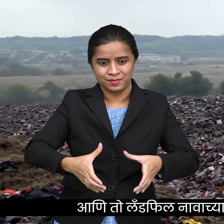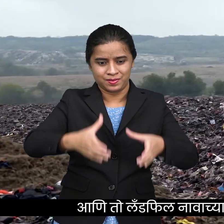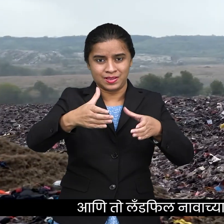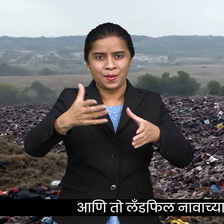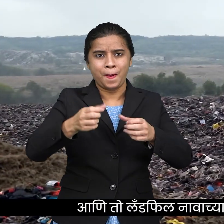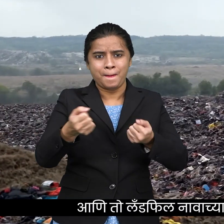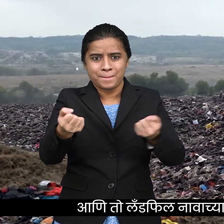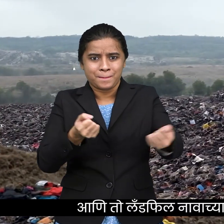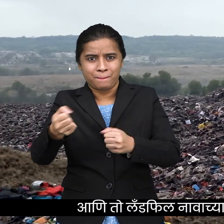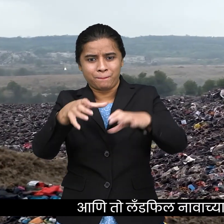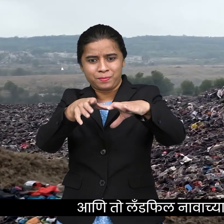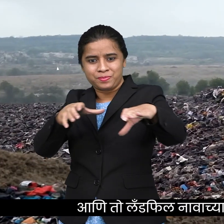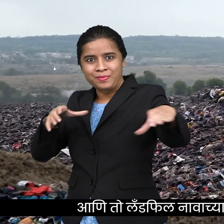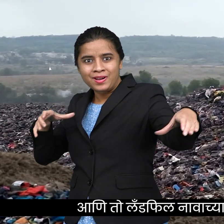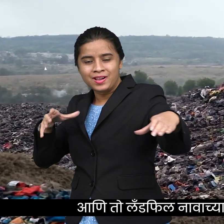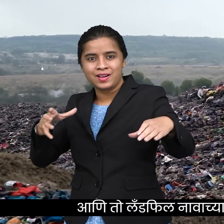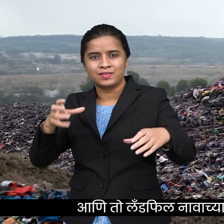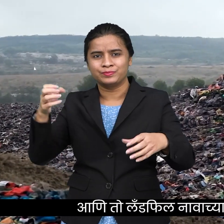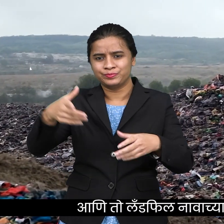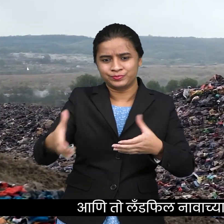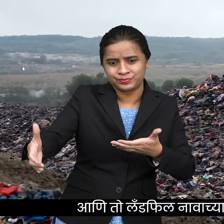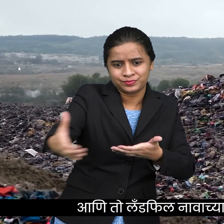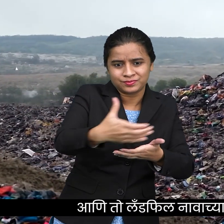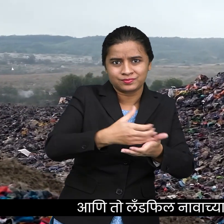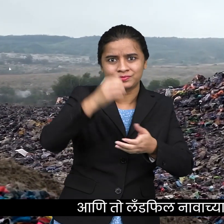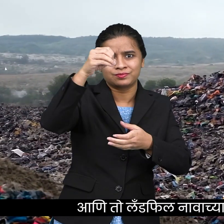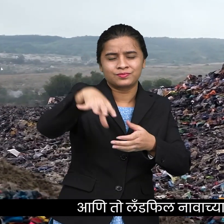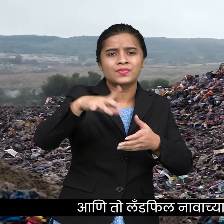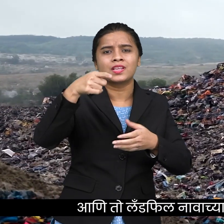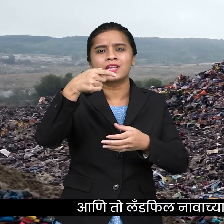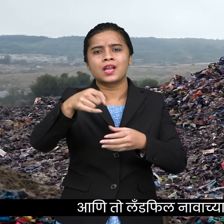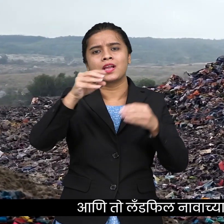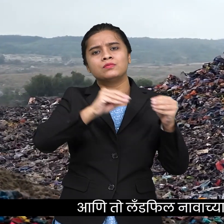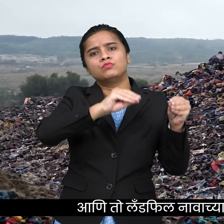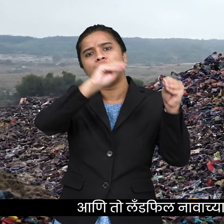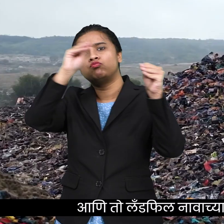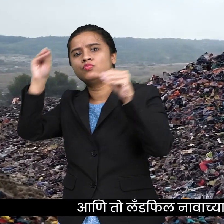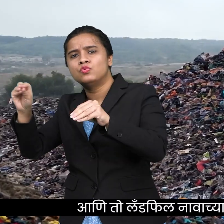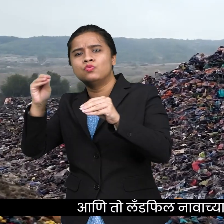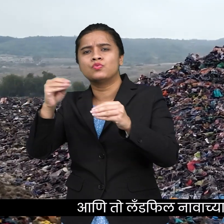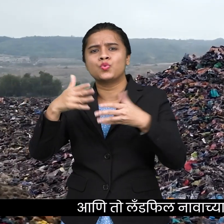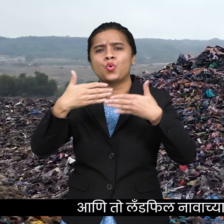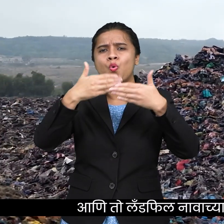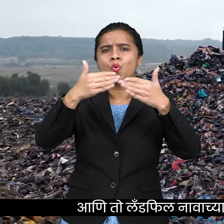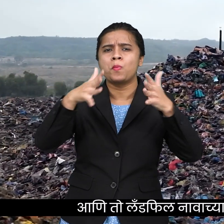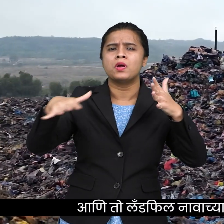आणि ते लँडफिल नावाच्या सखल मोकळ्या जागेत घेऊन जातात.